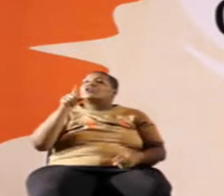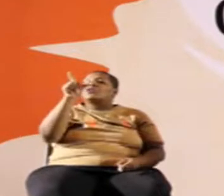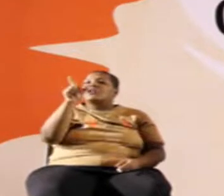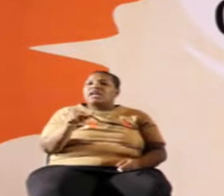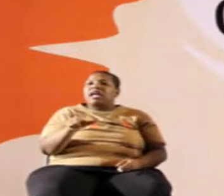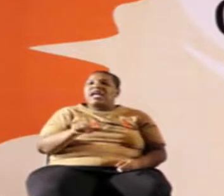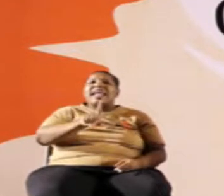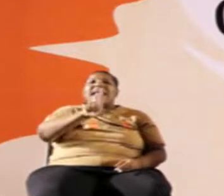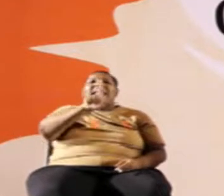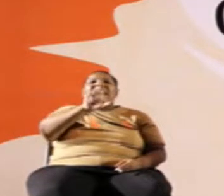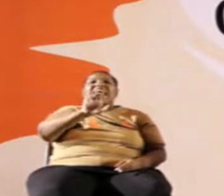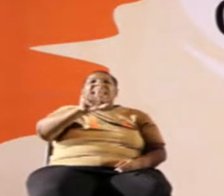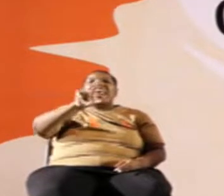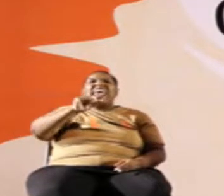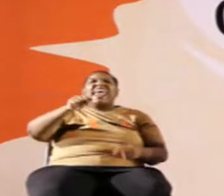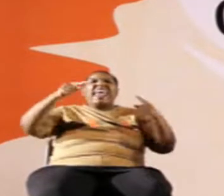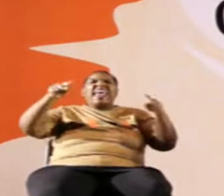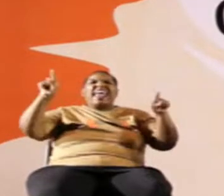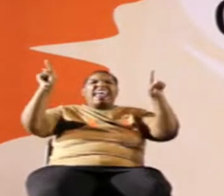faz...